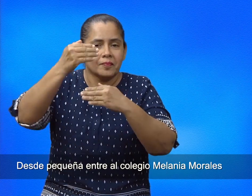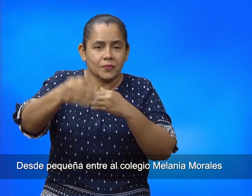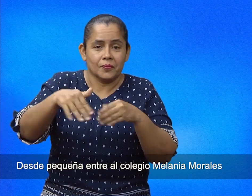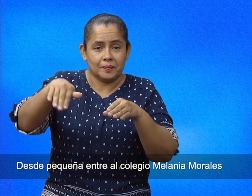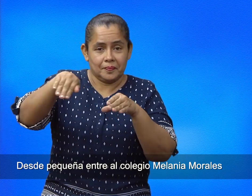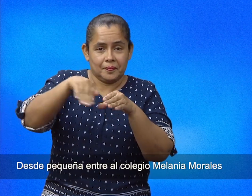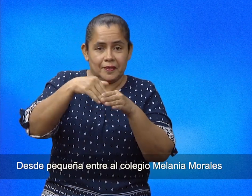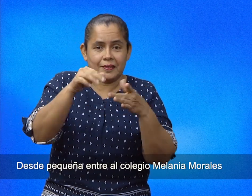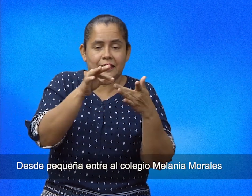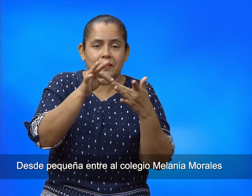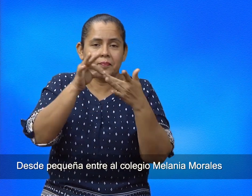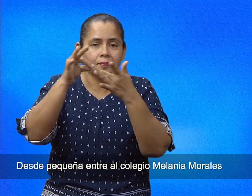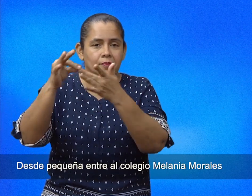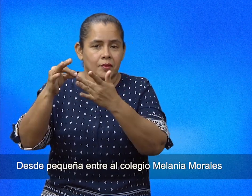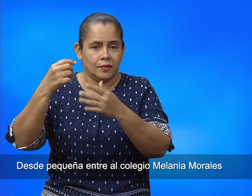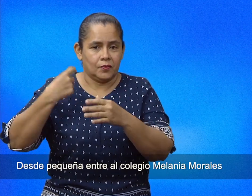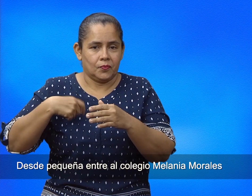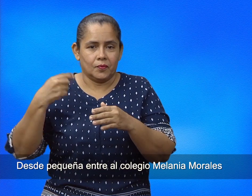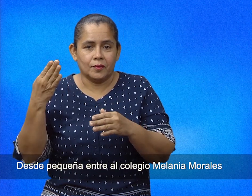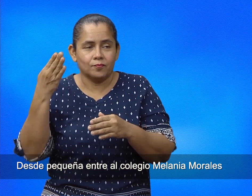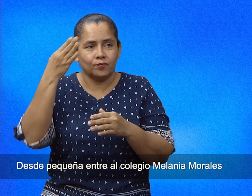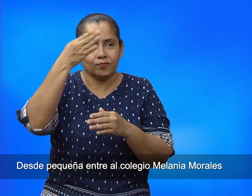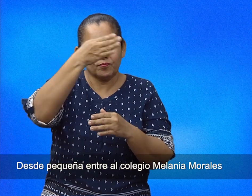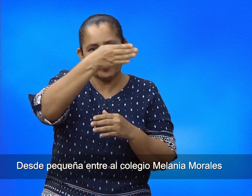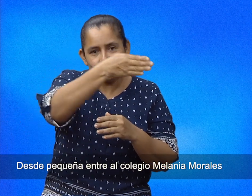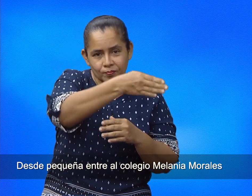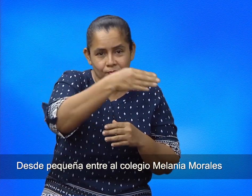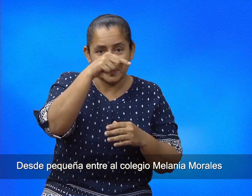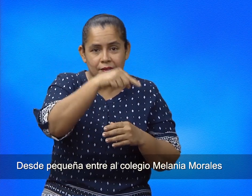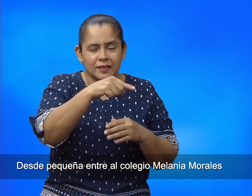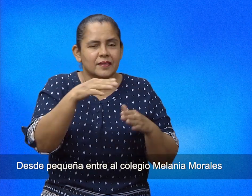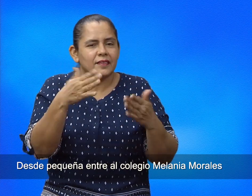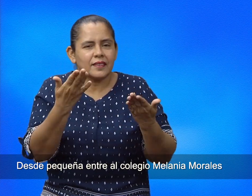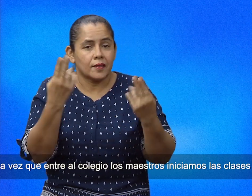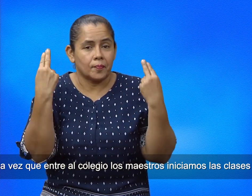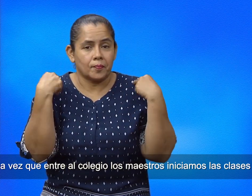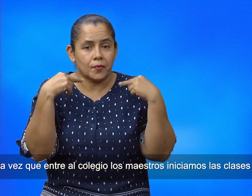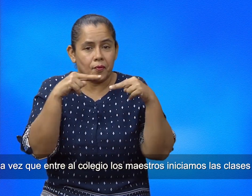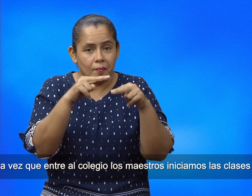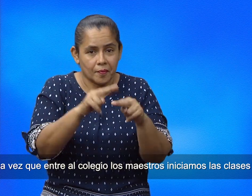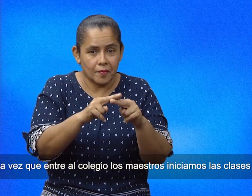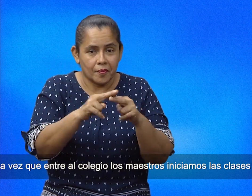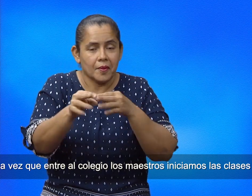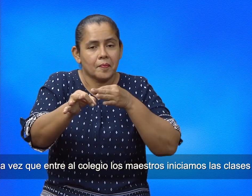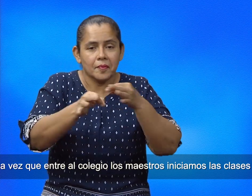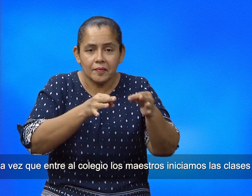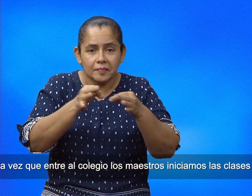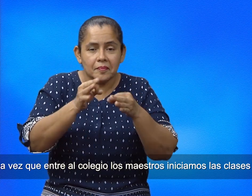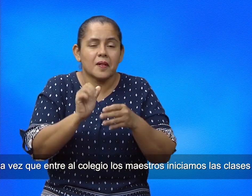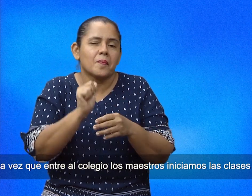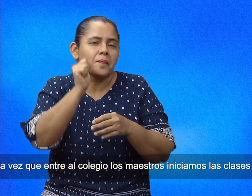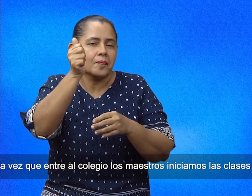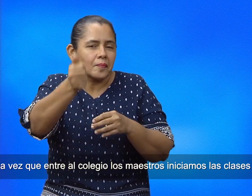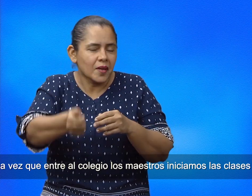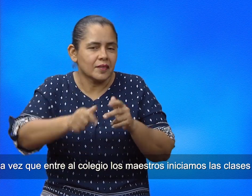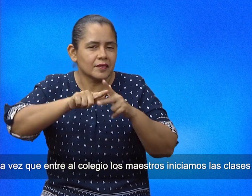pequeña entré al colegio Melania Morales. Una vez que entré al colegio, los